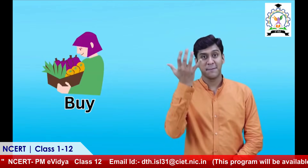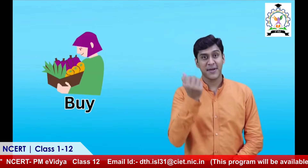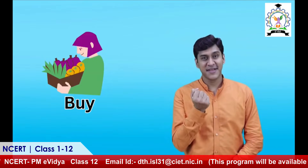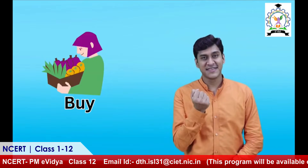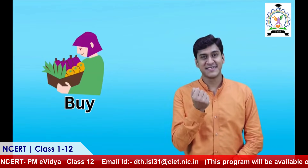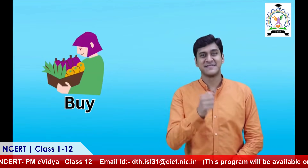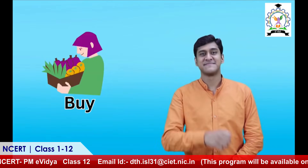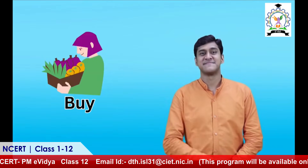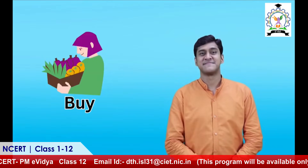खरीदना